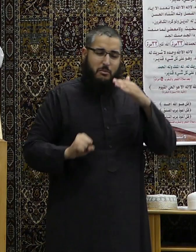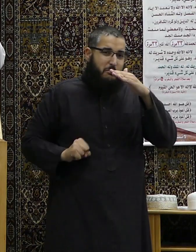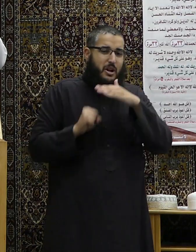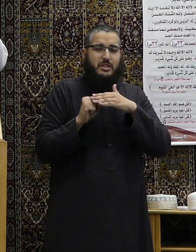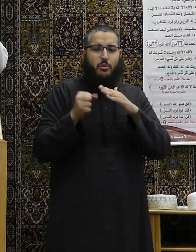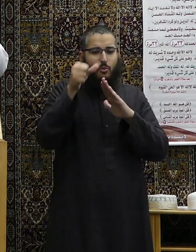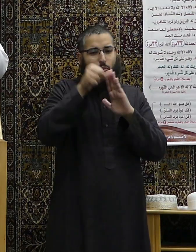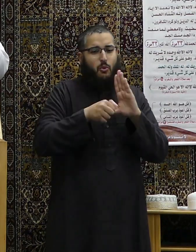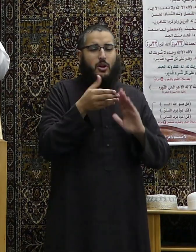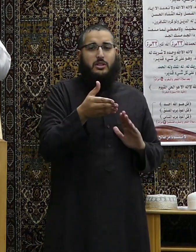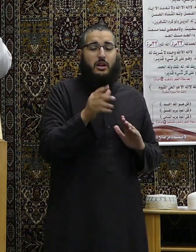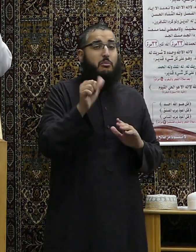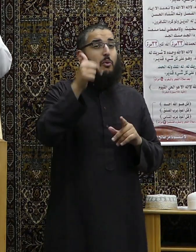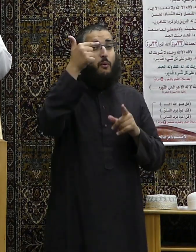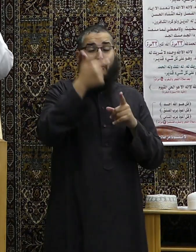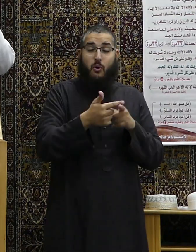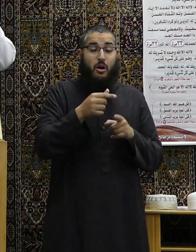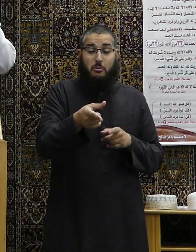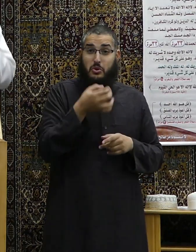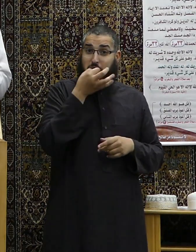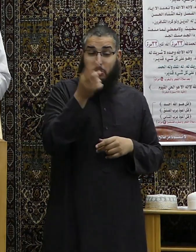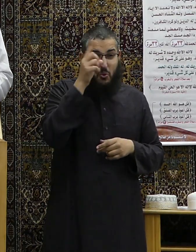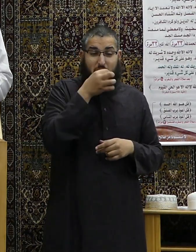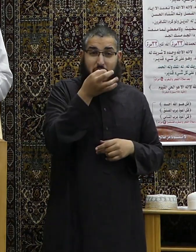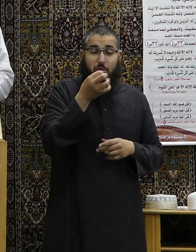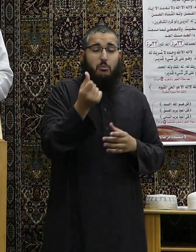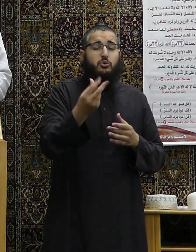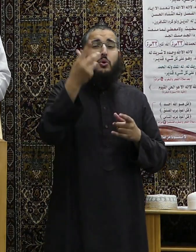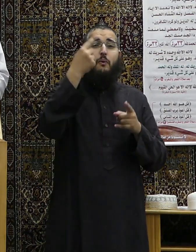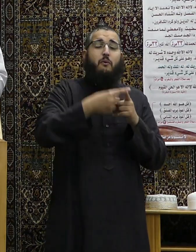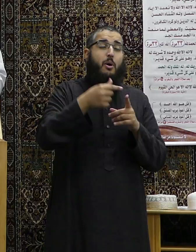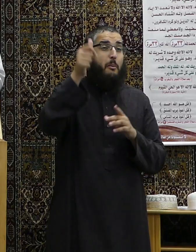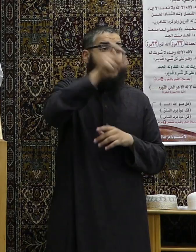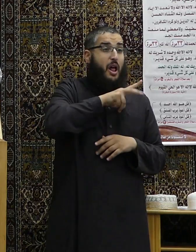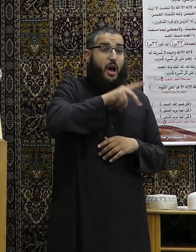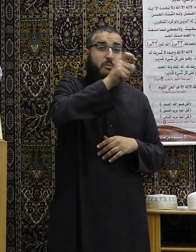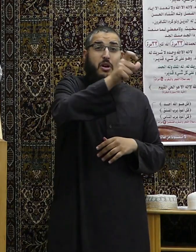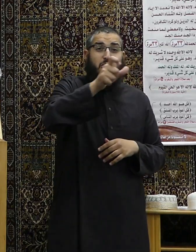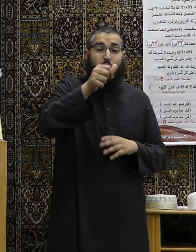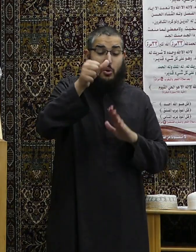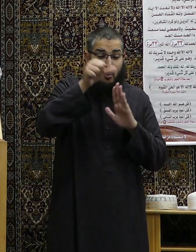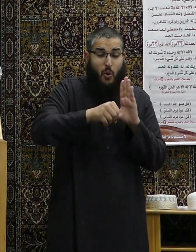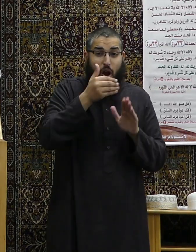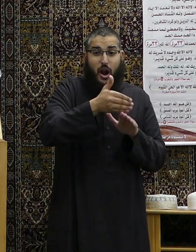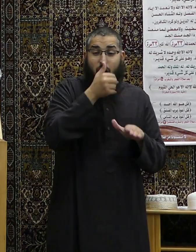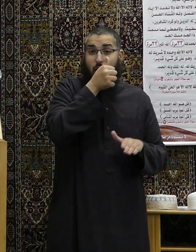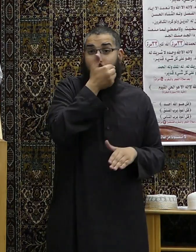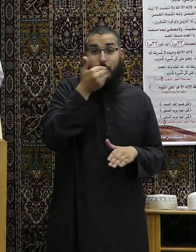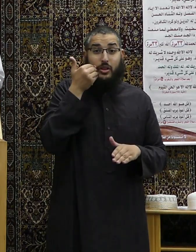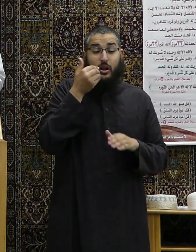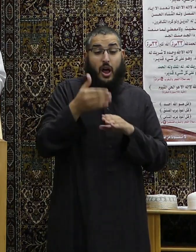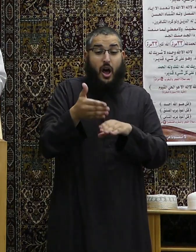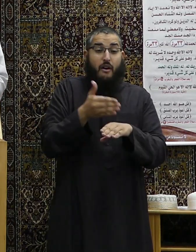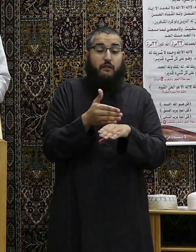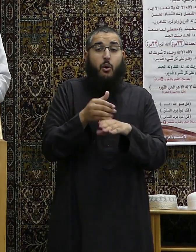ce n'est pas la première année, mais ça fait des années qu'ils ne profitent pas de Ramadan. Le Ramadan arrive avant, pendant et après